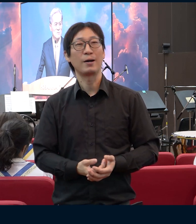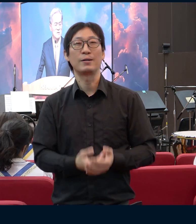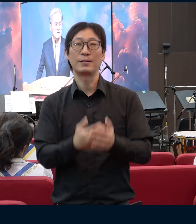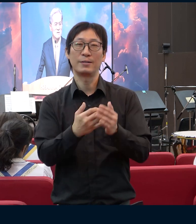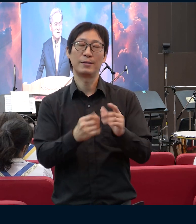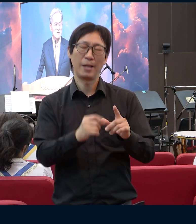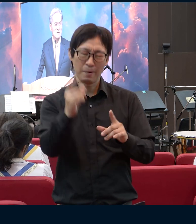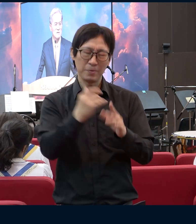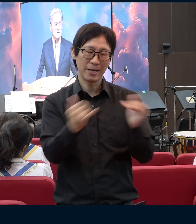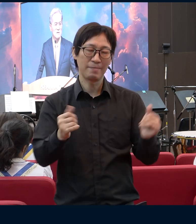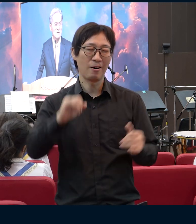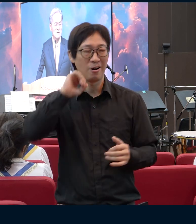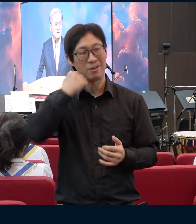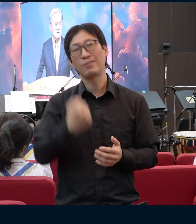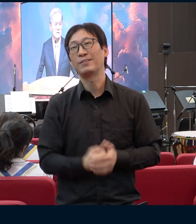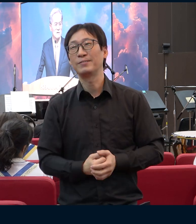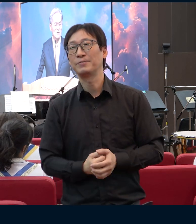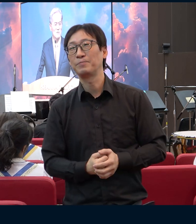사람은 못합니다.